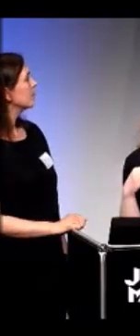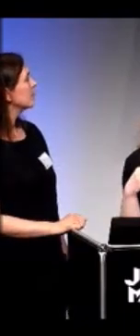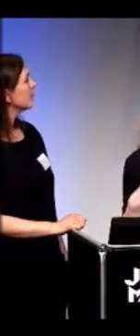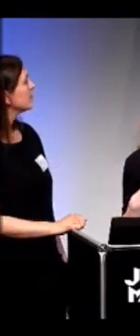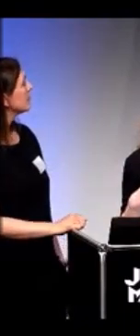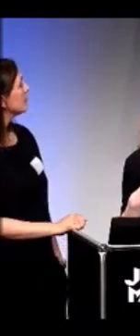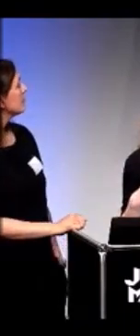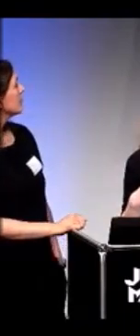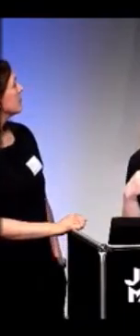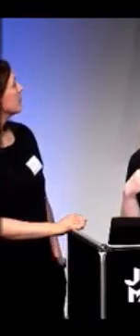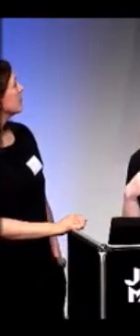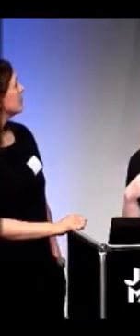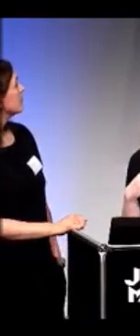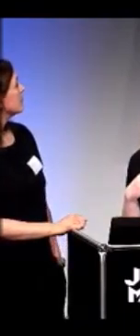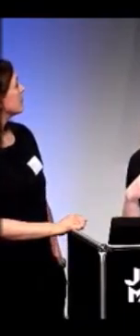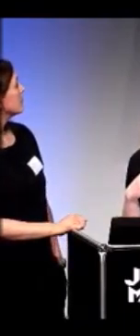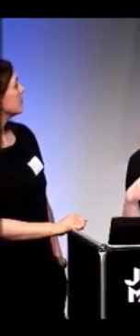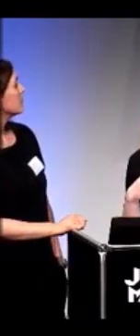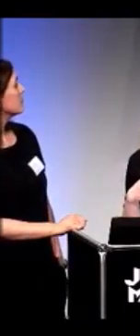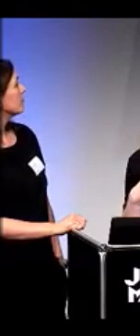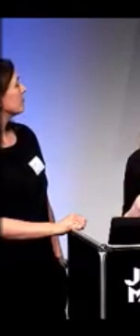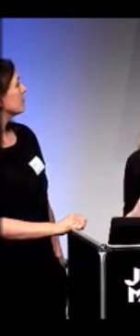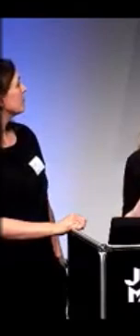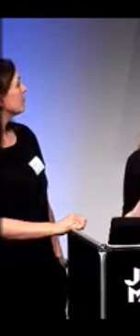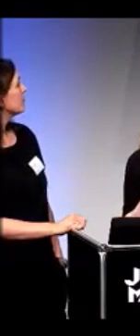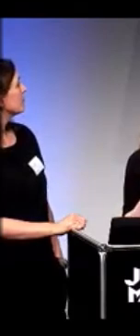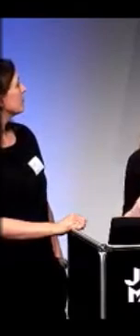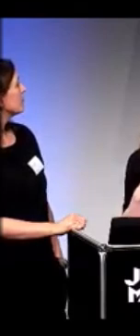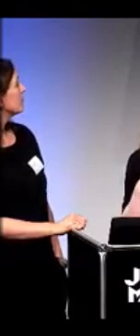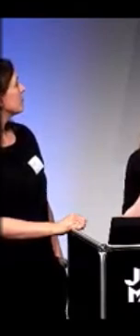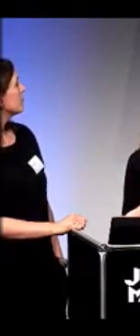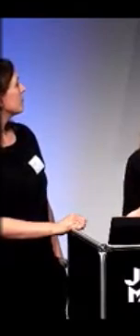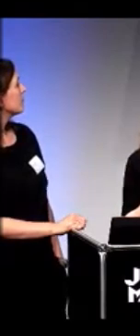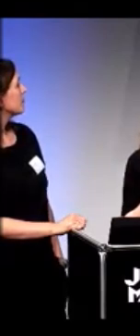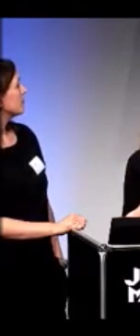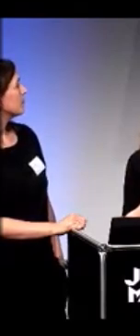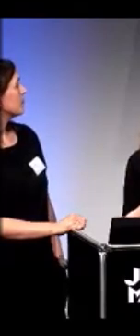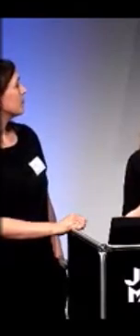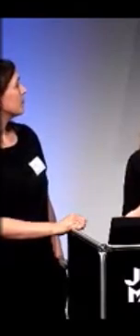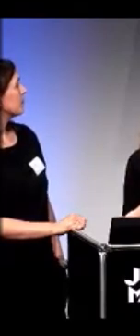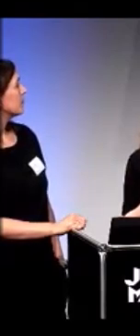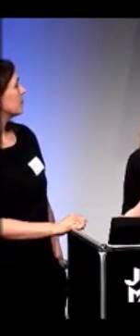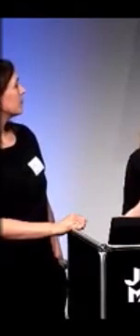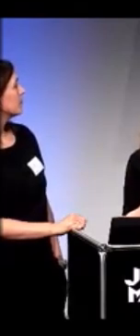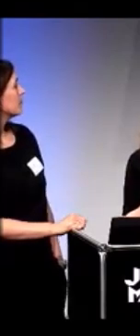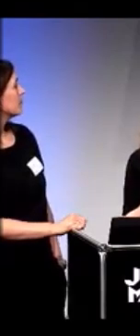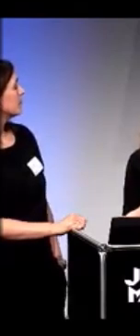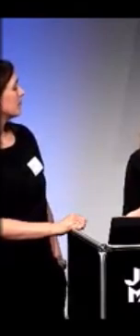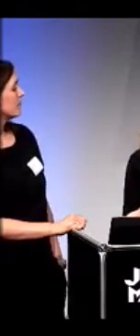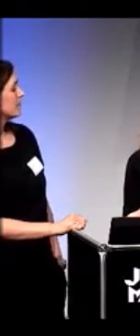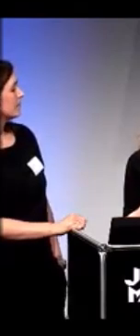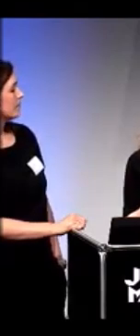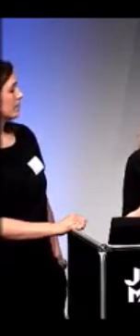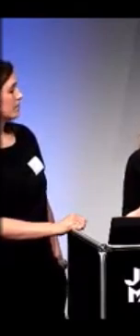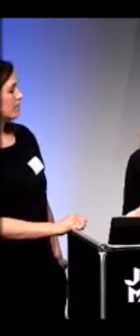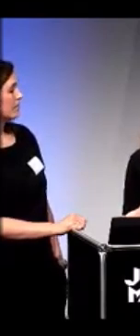daran sieht, ist, in welchem Verhältnis die DGS-Ausstellungsvideos zu den Nicht-DGS-Ausstellungsvideos stehen. Und das ist für uns eigentlich der